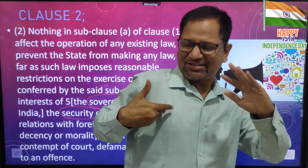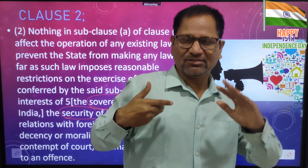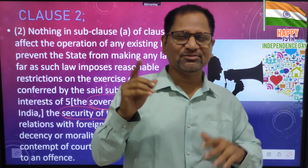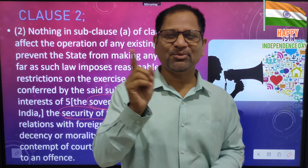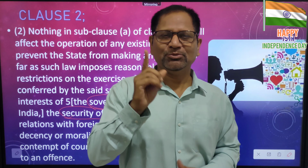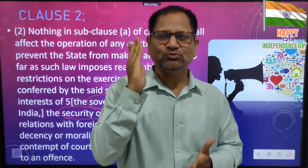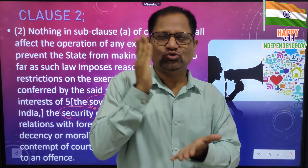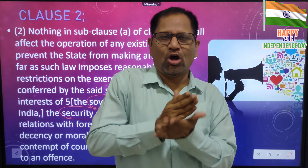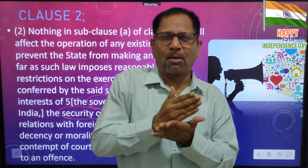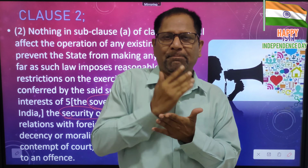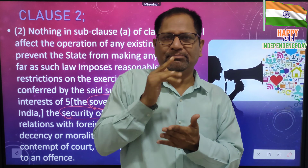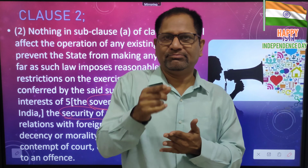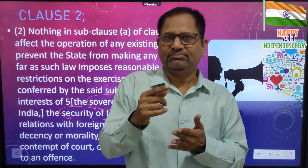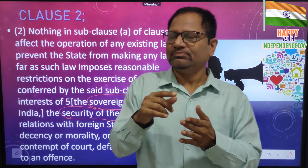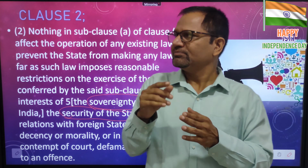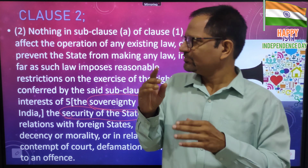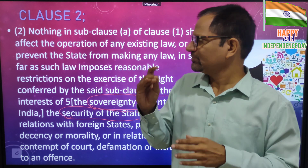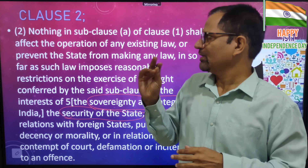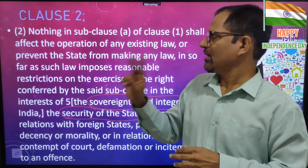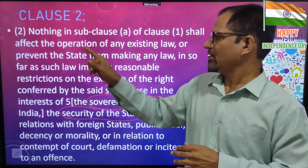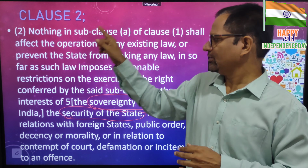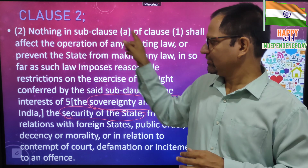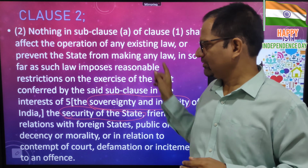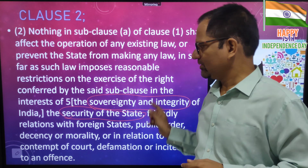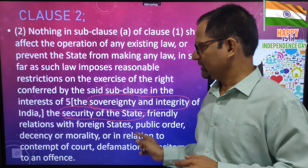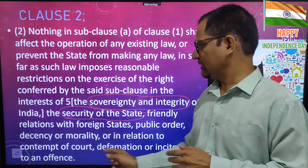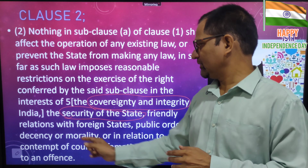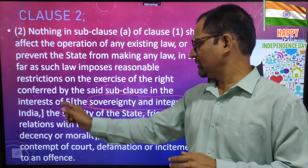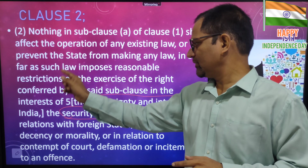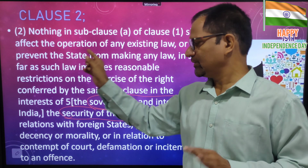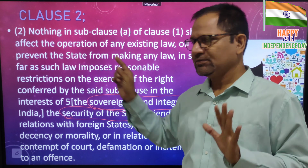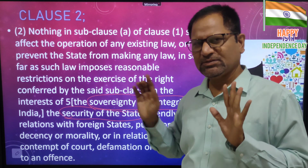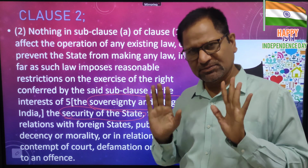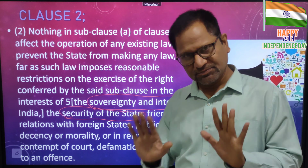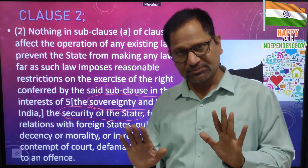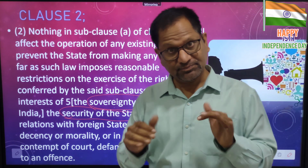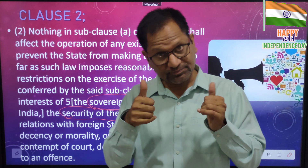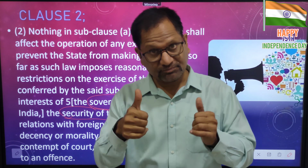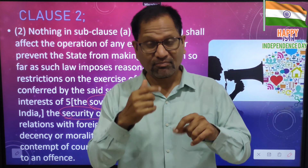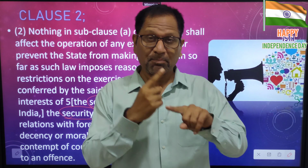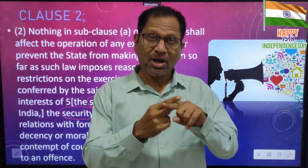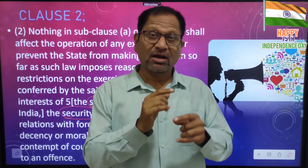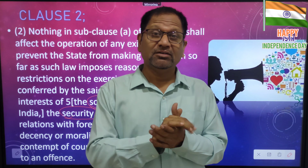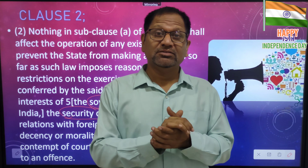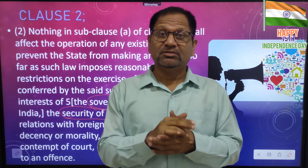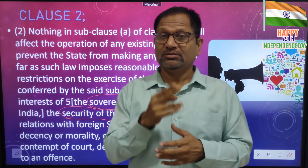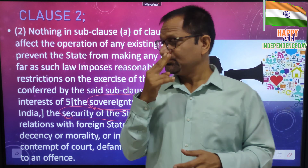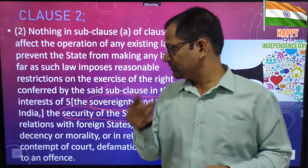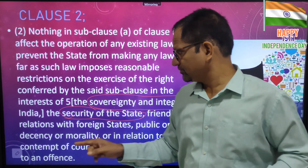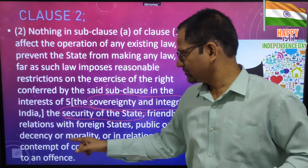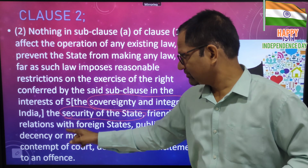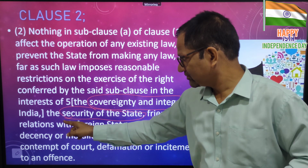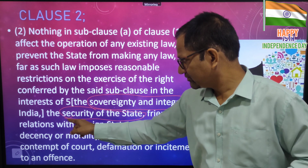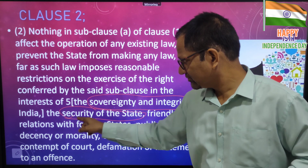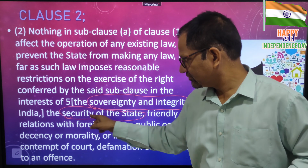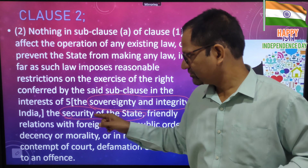किसी जाति, धर्म या रंग रूप के लिए हम किसी को कुछ बोल नहीं सकते। तो अखंडता, एकता बहुत इम्पोर्टेंट है।